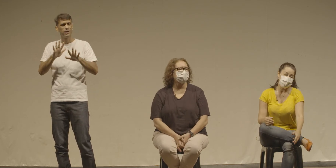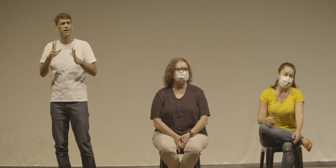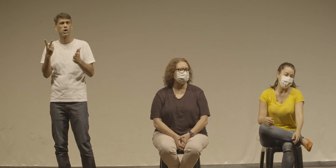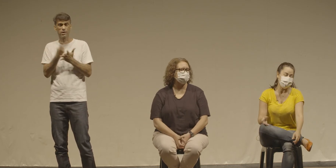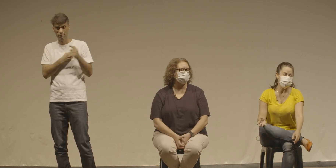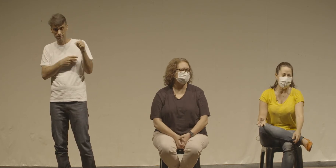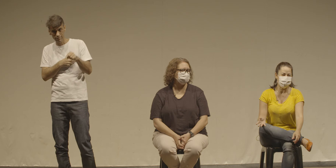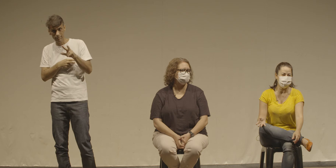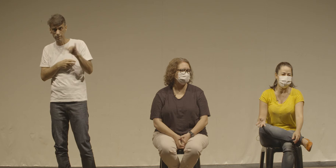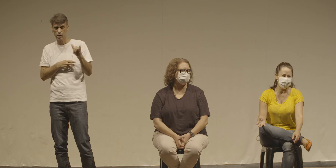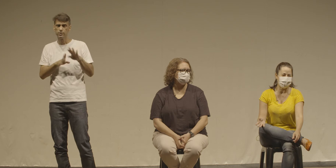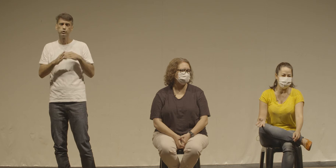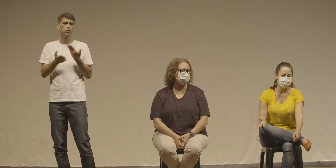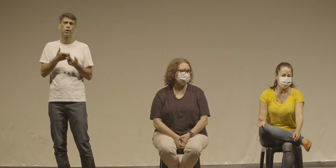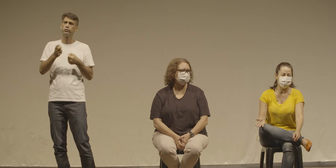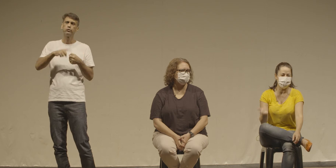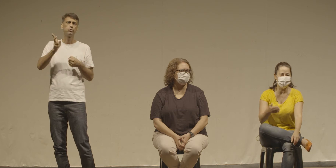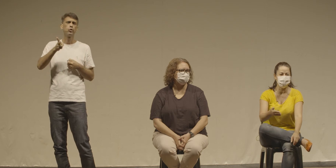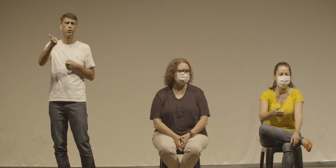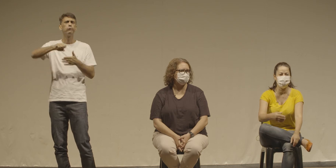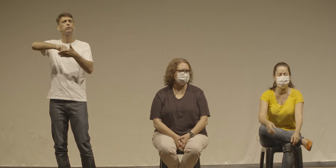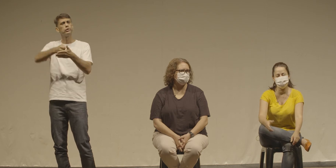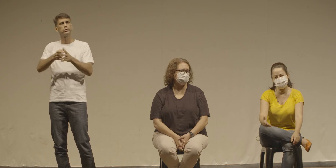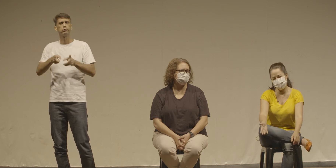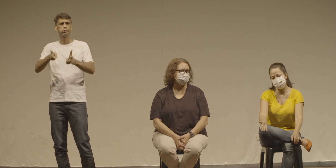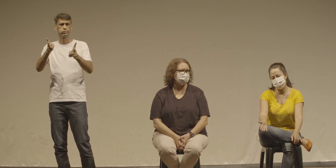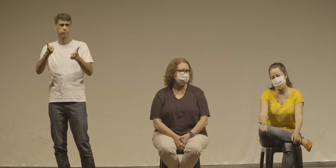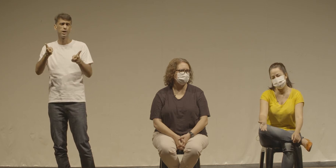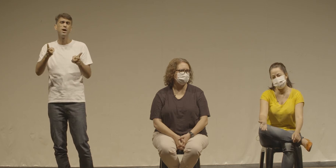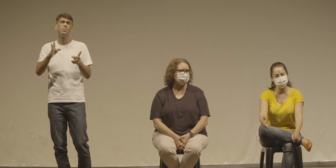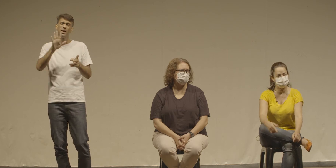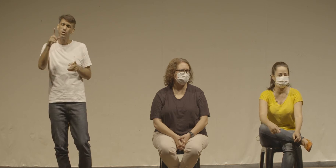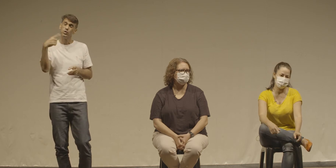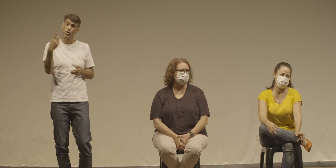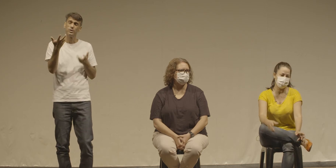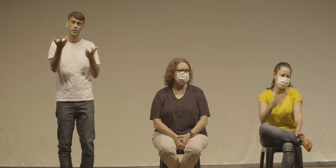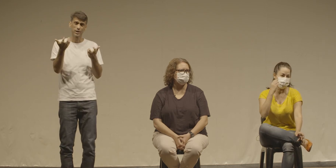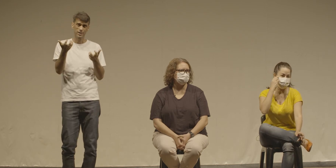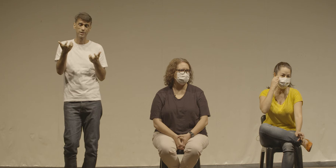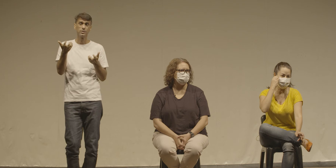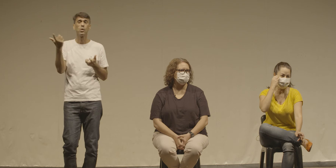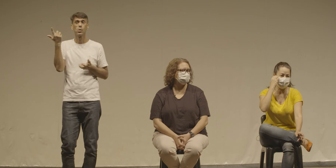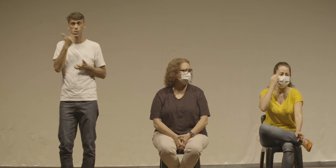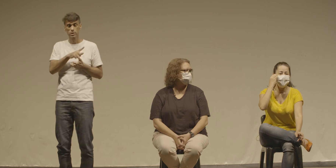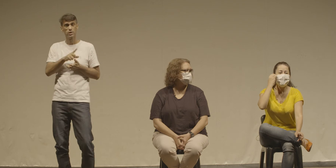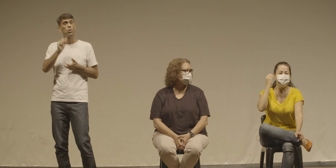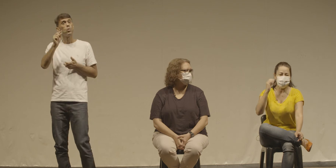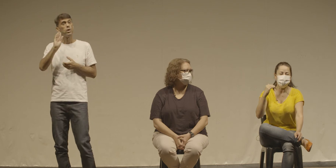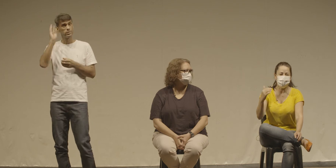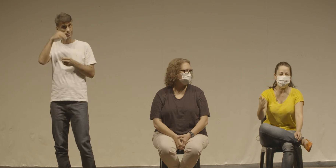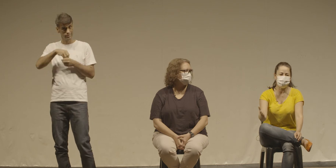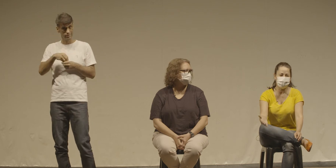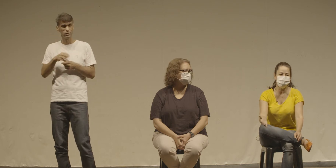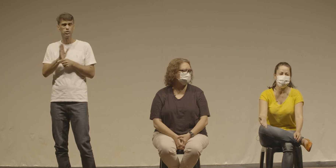E aí, as escolas não voltaram, porque o ideal é que a gente conseguisse fazer, e